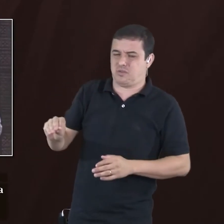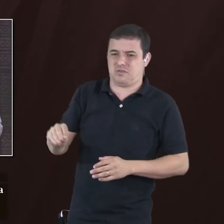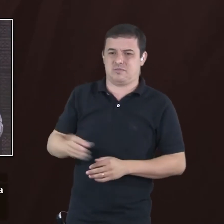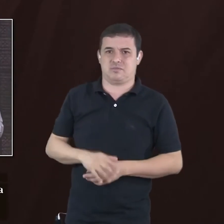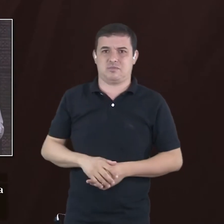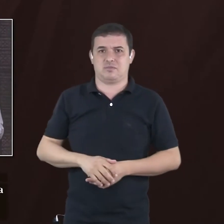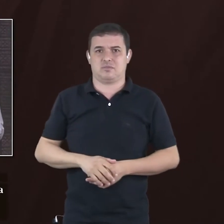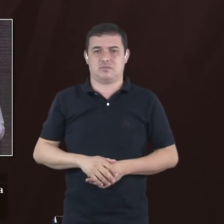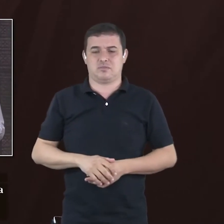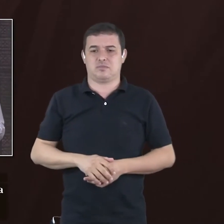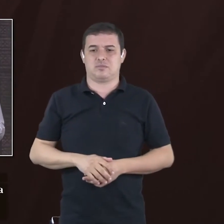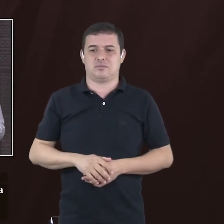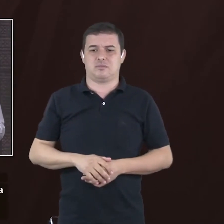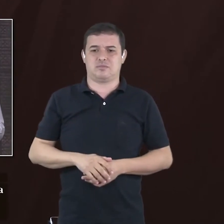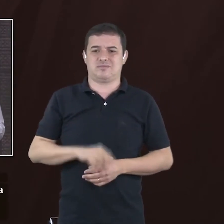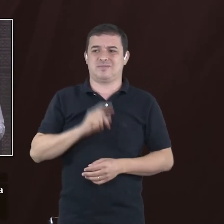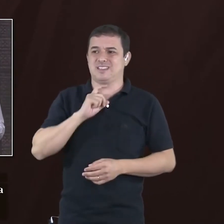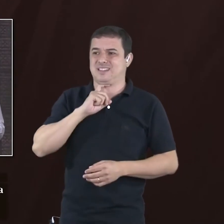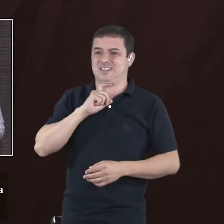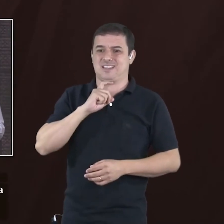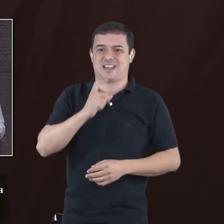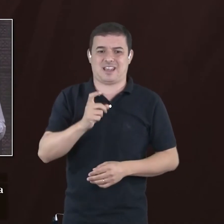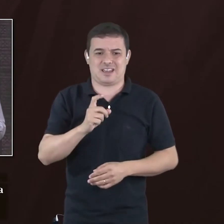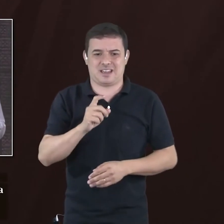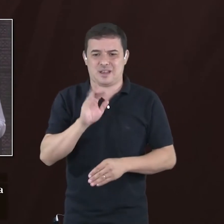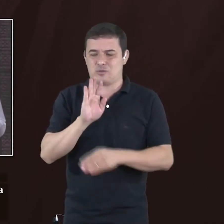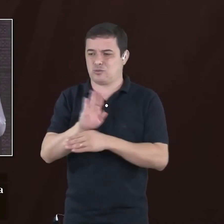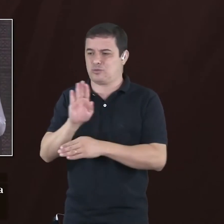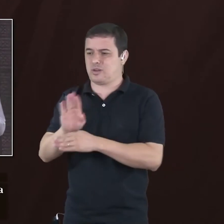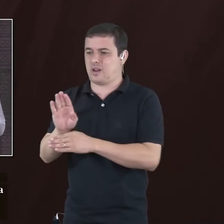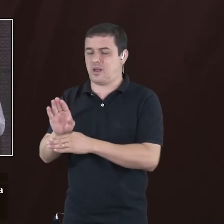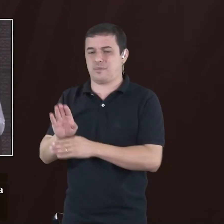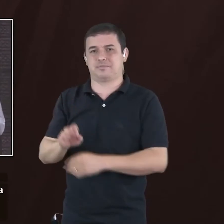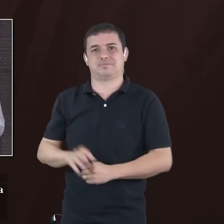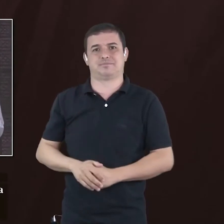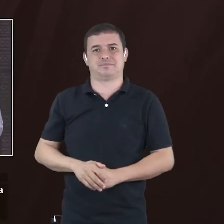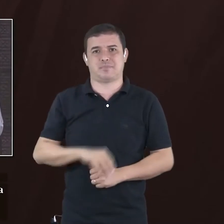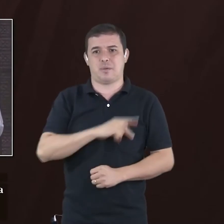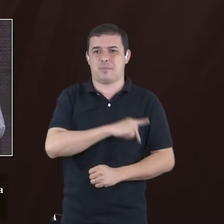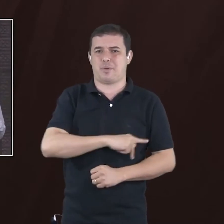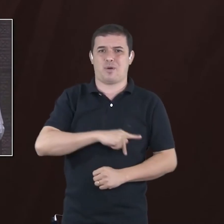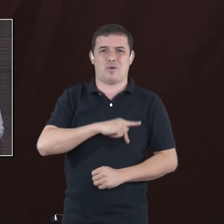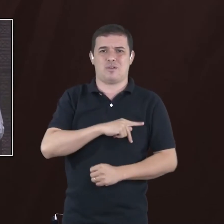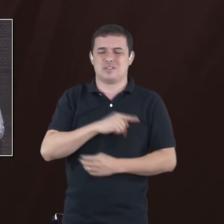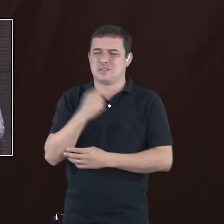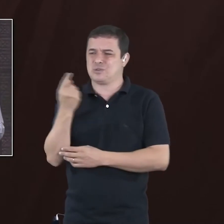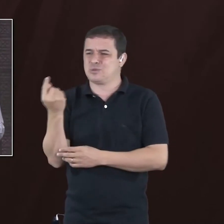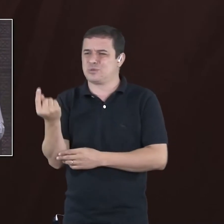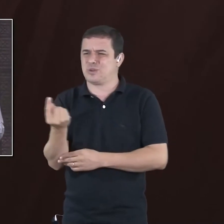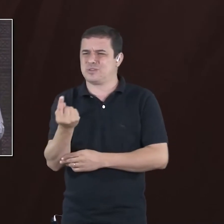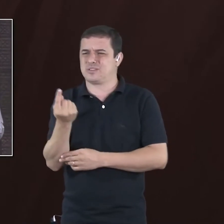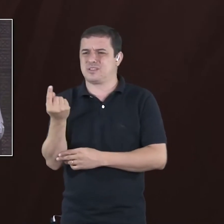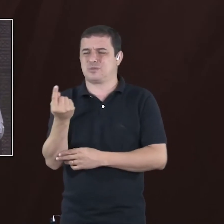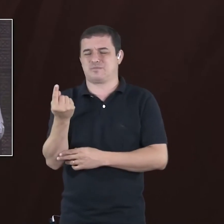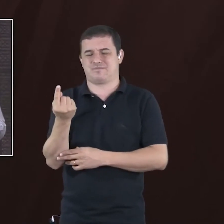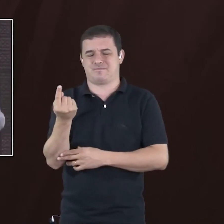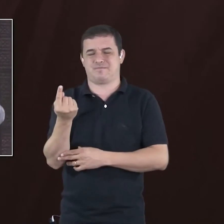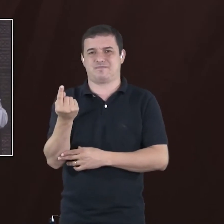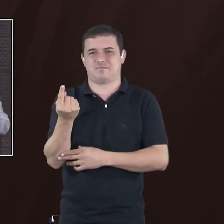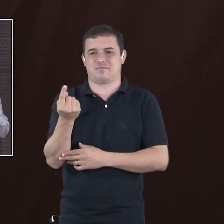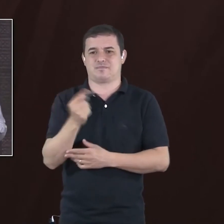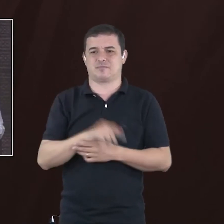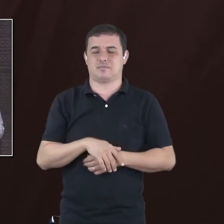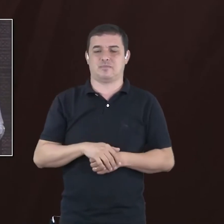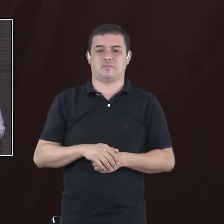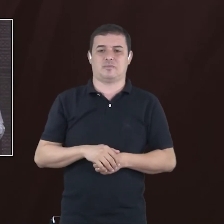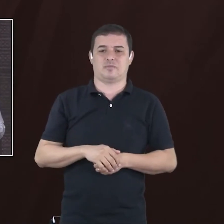o abandonam, né? Eu fico pensando a solidão de Paulo nessa hora. Irmãos, graças